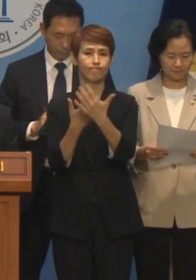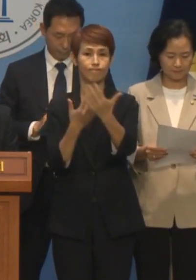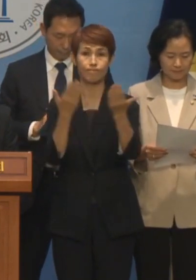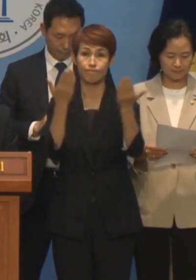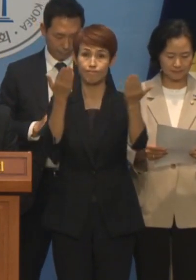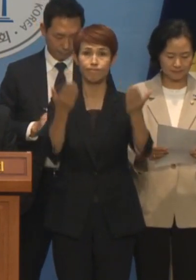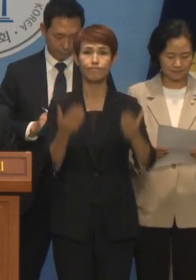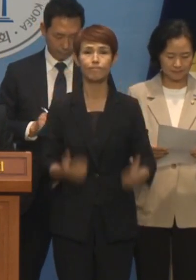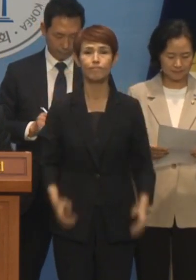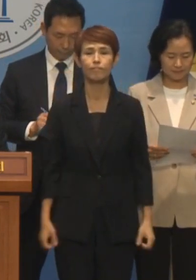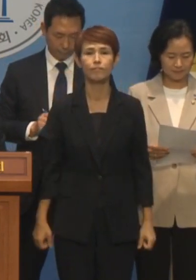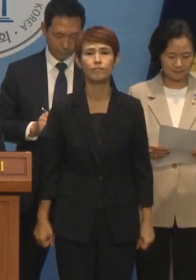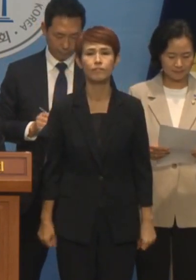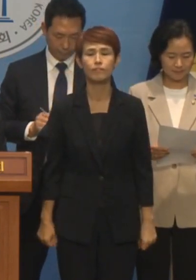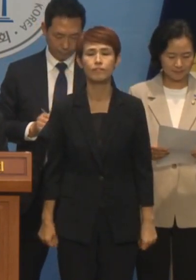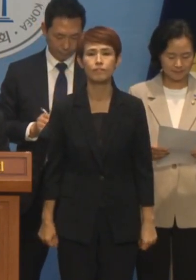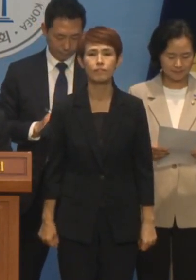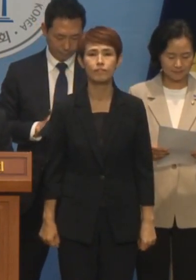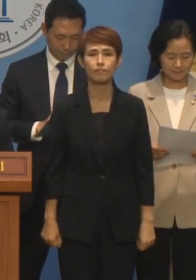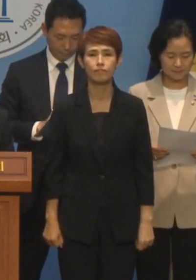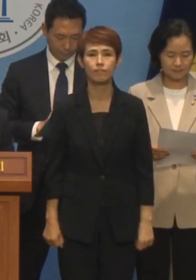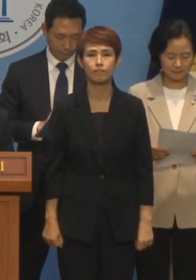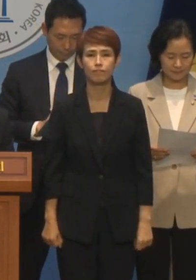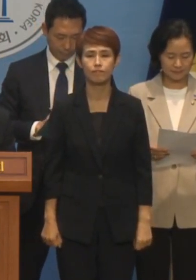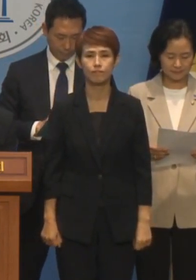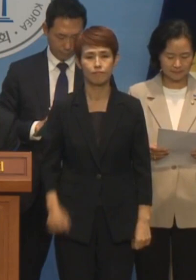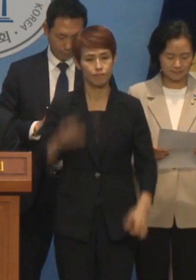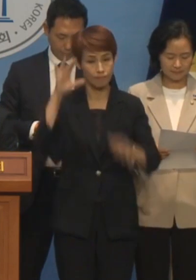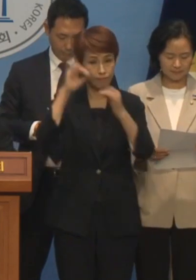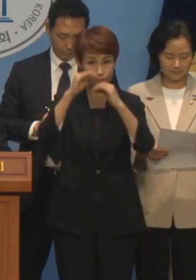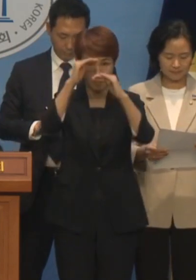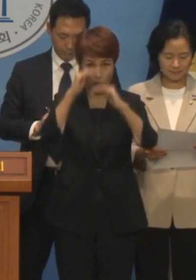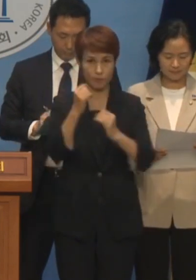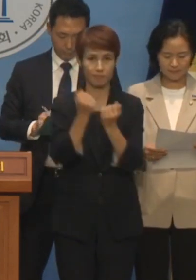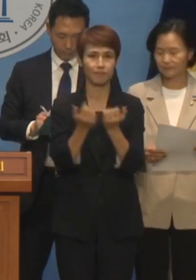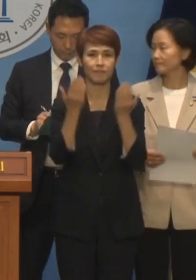개최하기로 했습니다. 먼저 성명서 낭독을 하겠습니다.